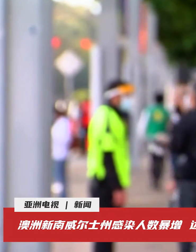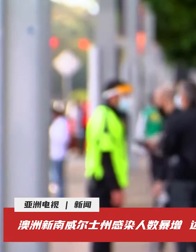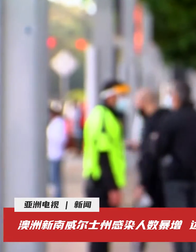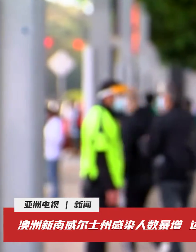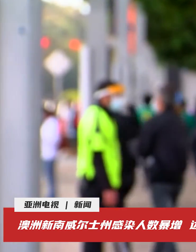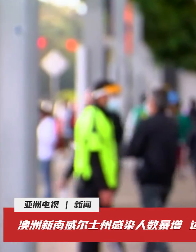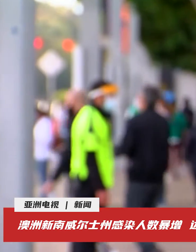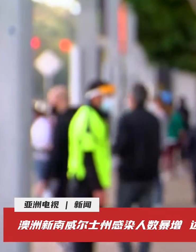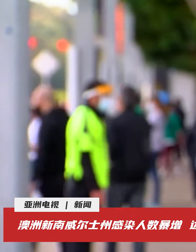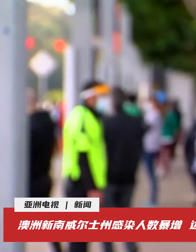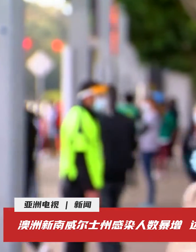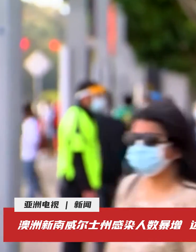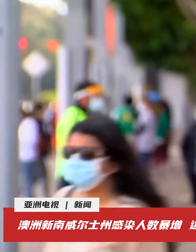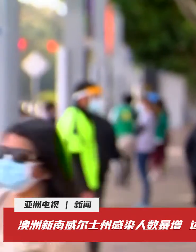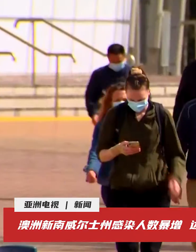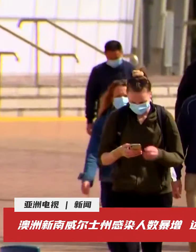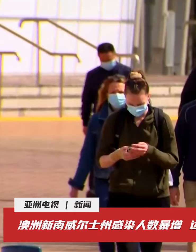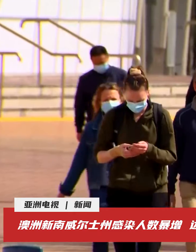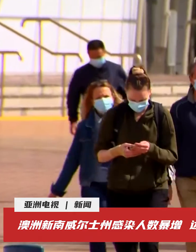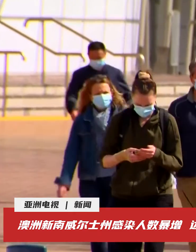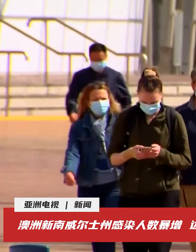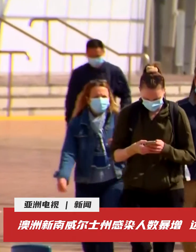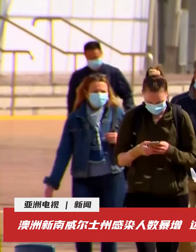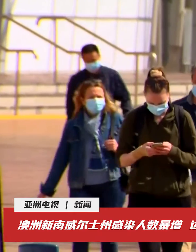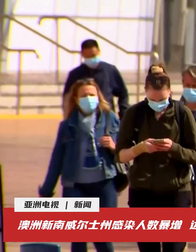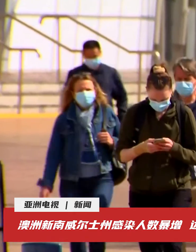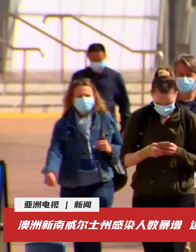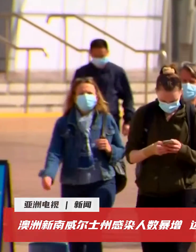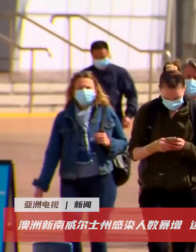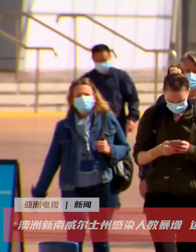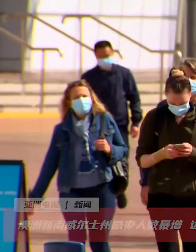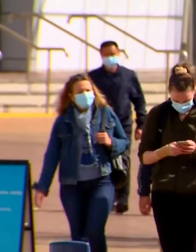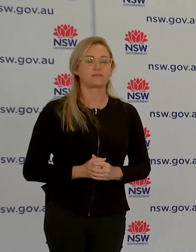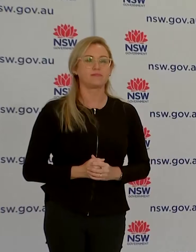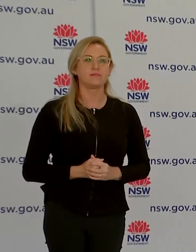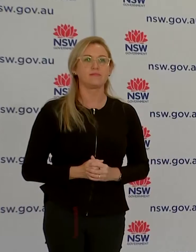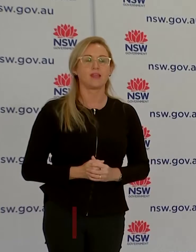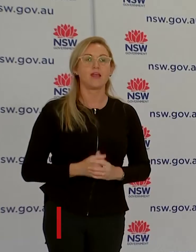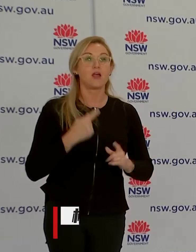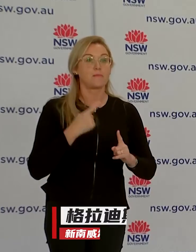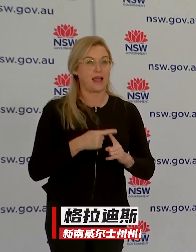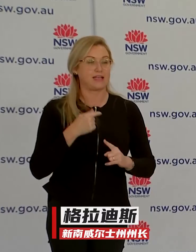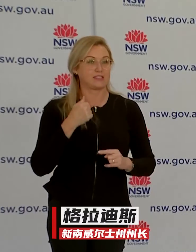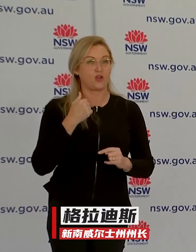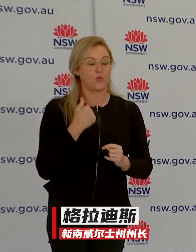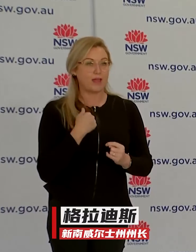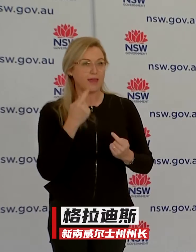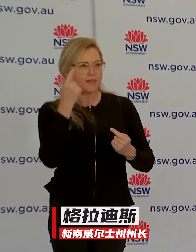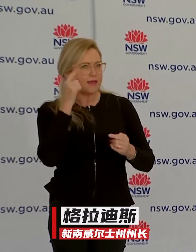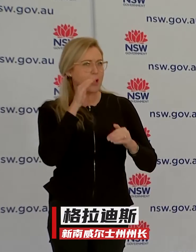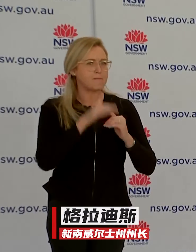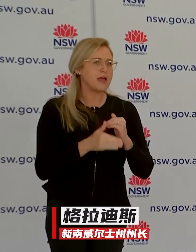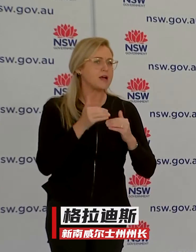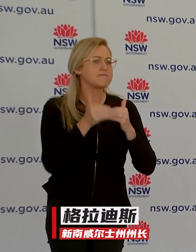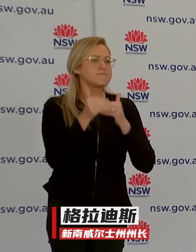醒，预计未来几个星期新南威尔士州的疫情将会达到高峰。 We're anticipating the peak of cases to occur